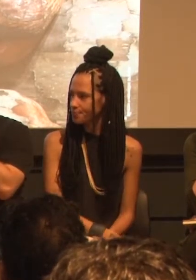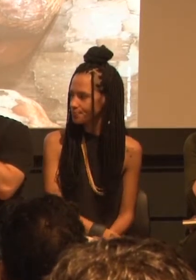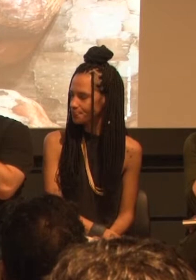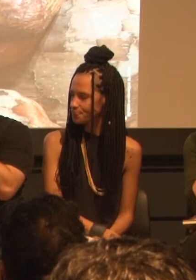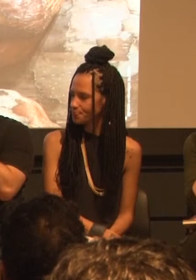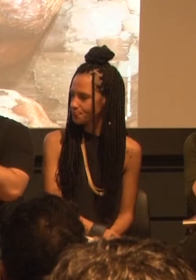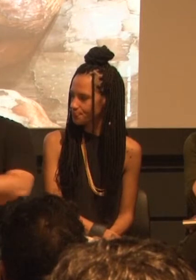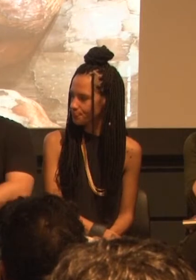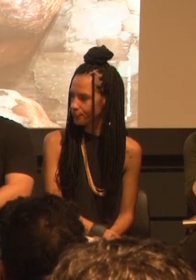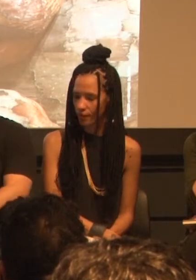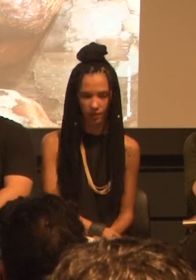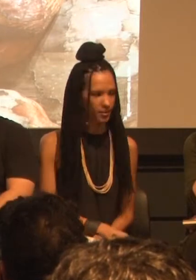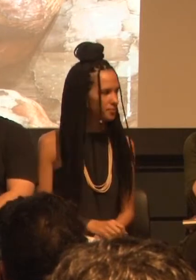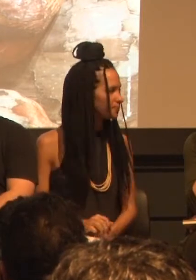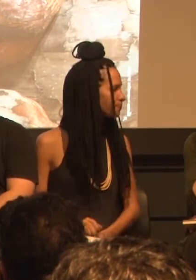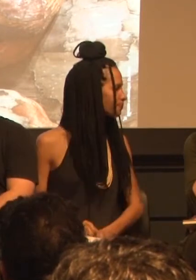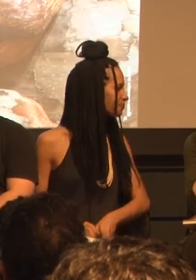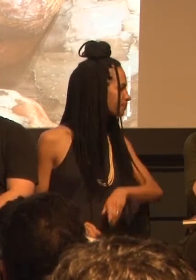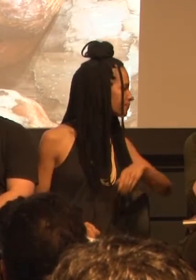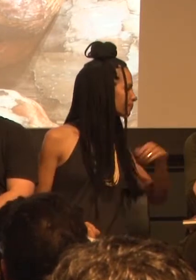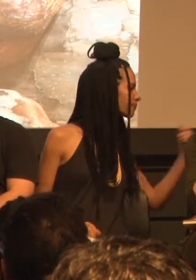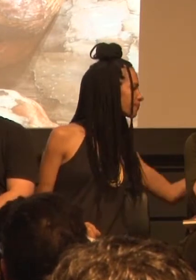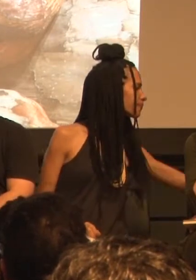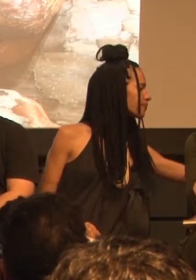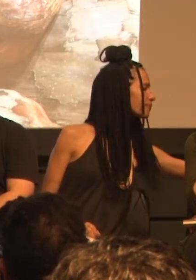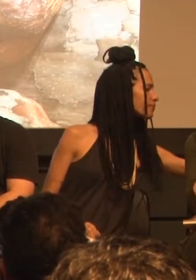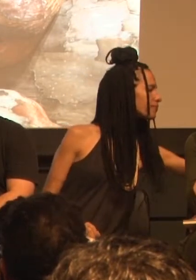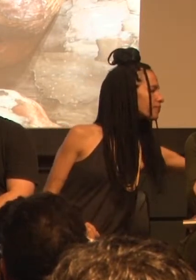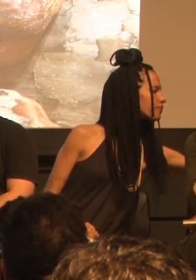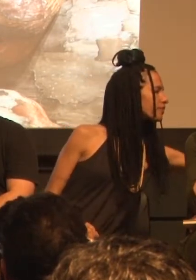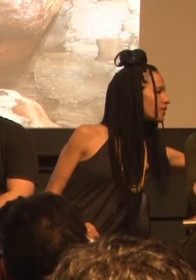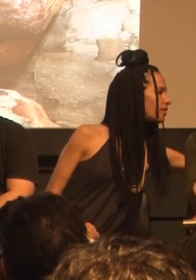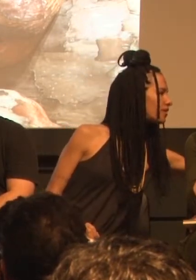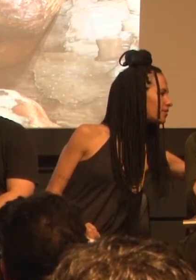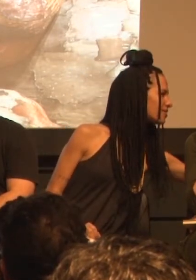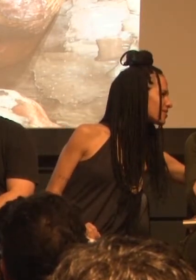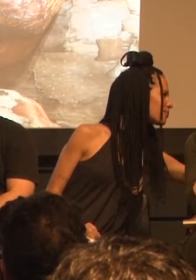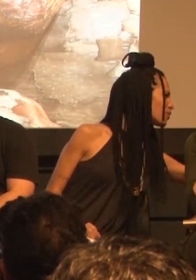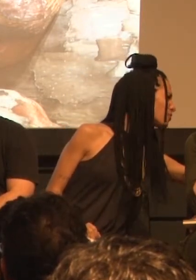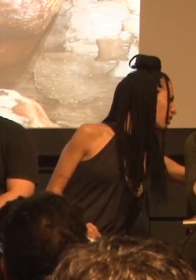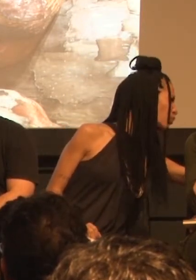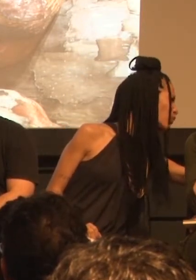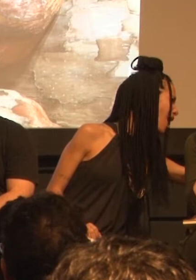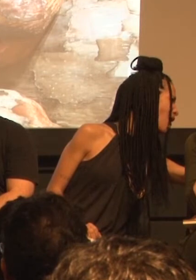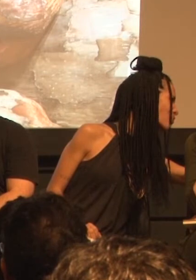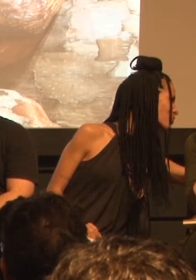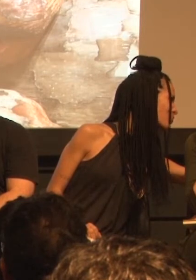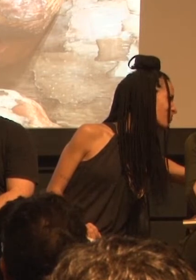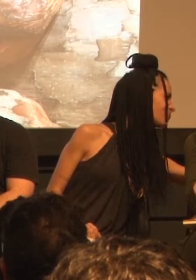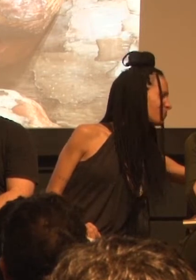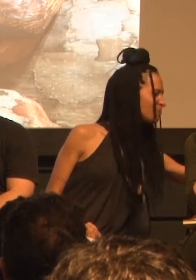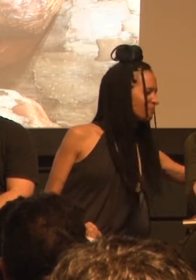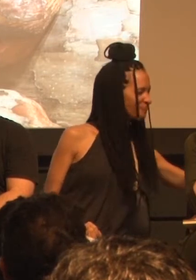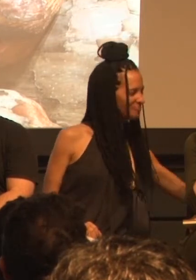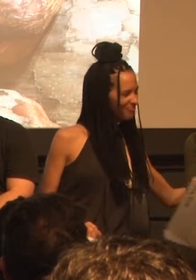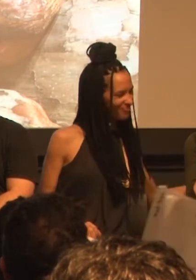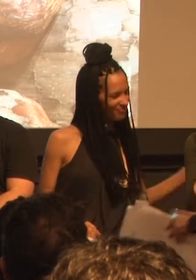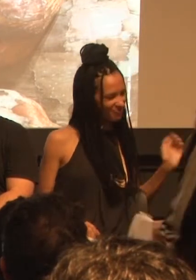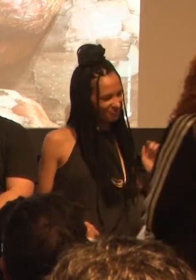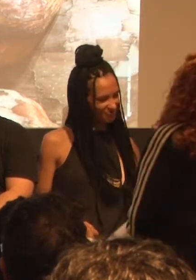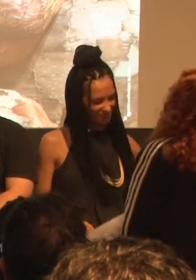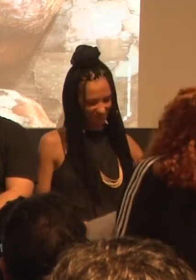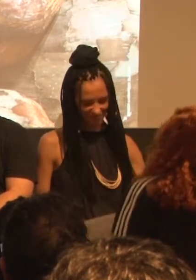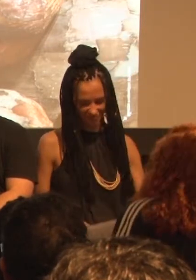mas tem tantas outras pessoas que a gente precisa olhar também. Então, a nossa pesquisa foi